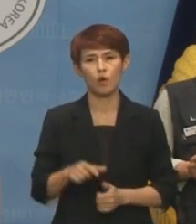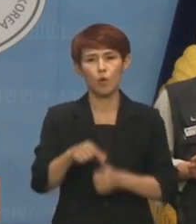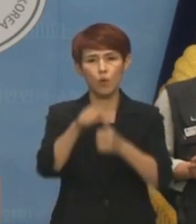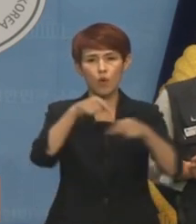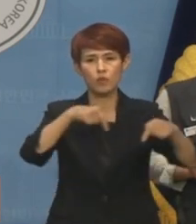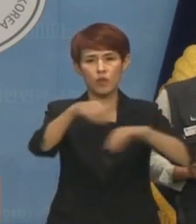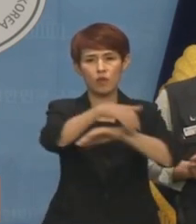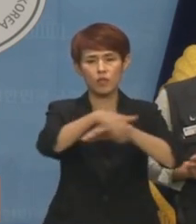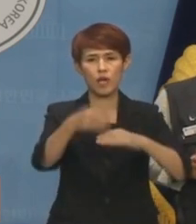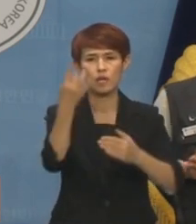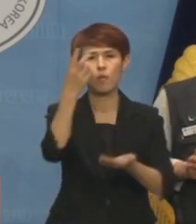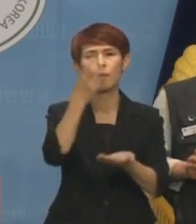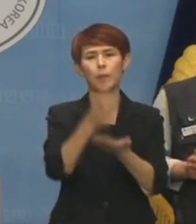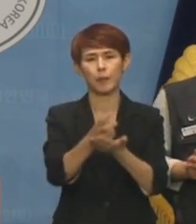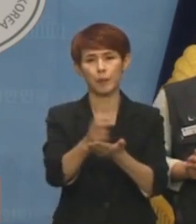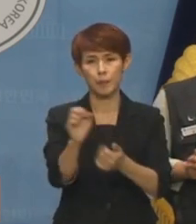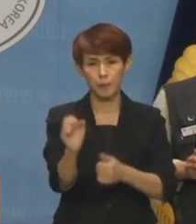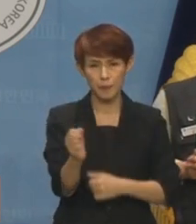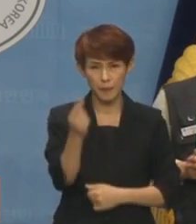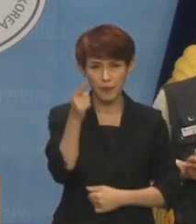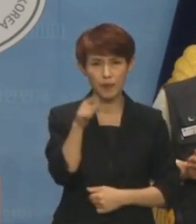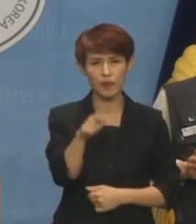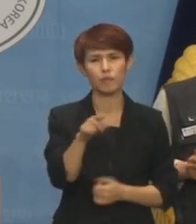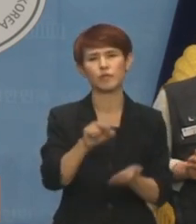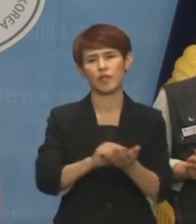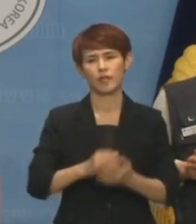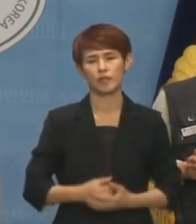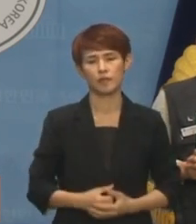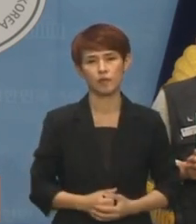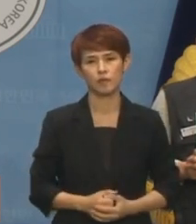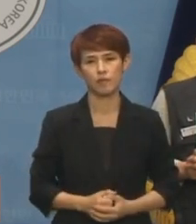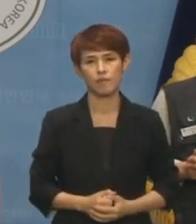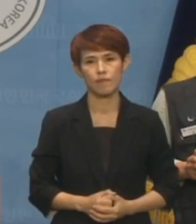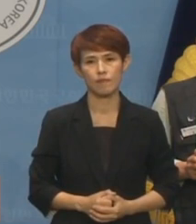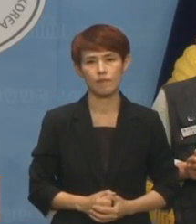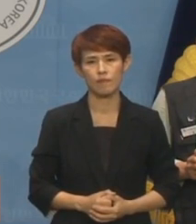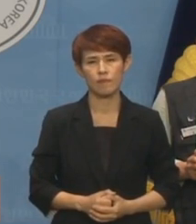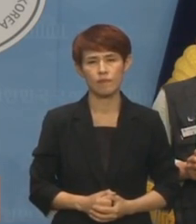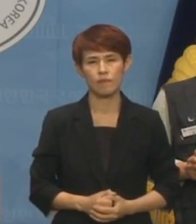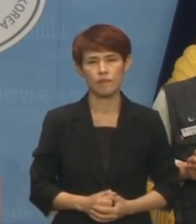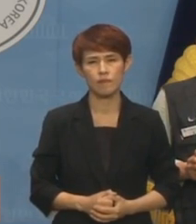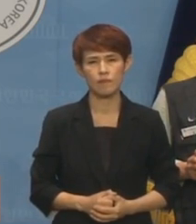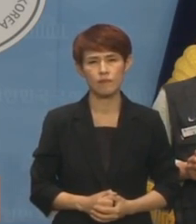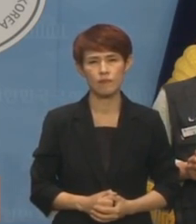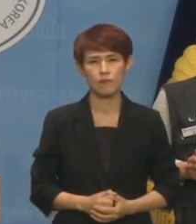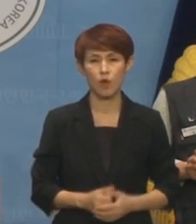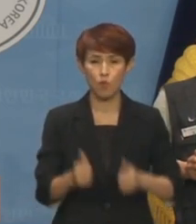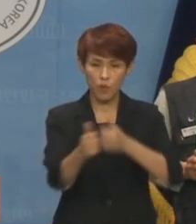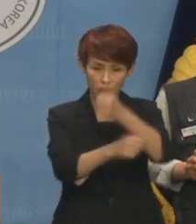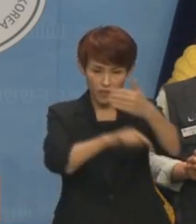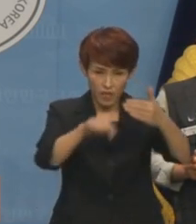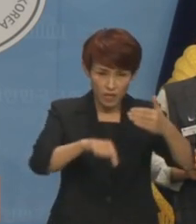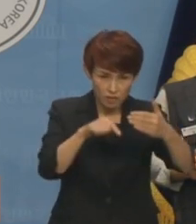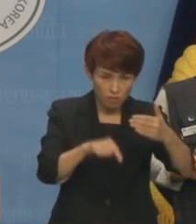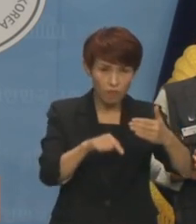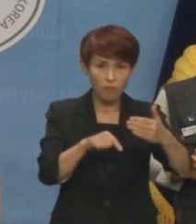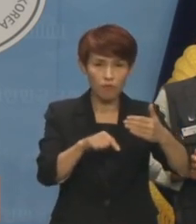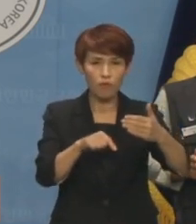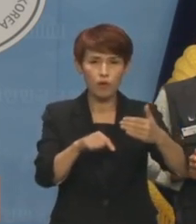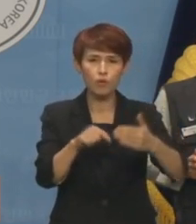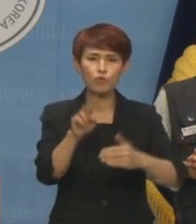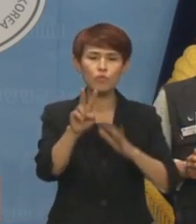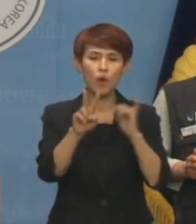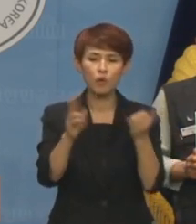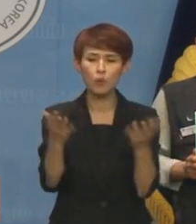고용정책기본법 시행령에 따라 전문위원회를 둔다는 것이다. 30명에 달하는 위원 중 고작 2명뿐인